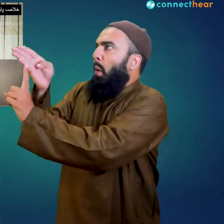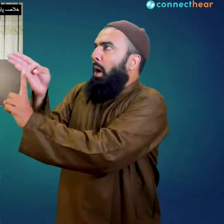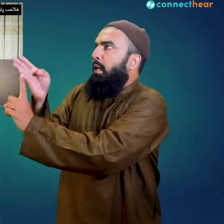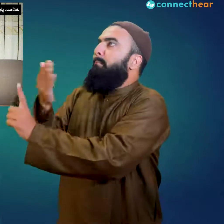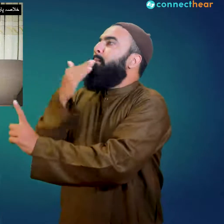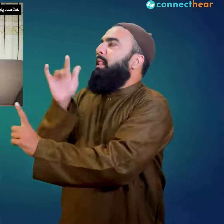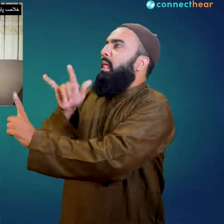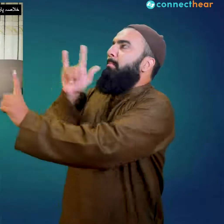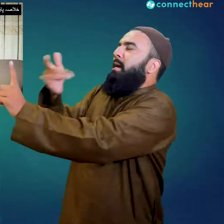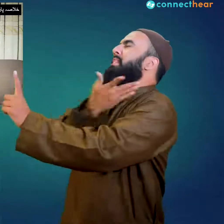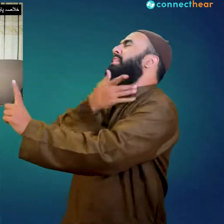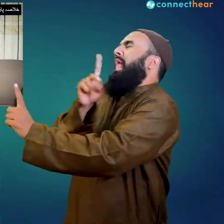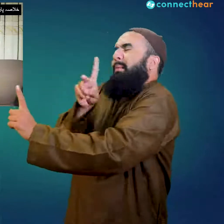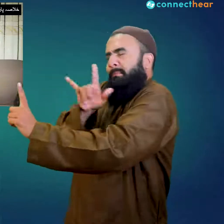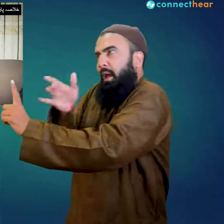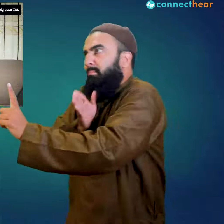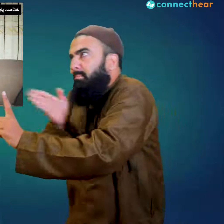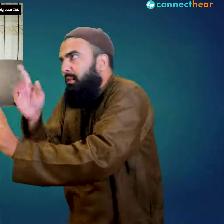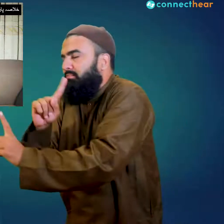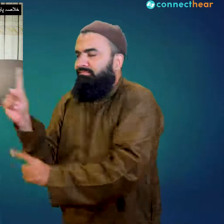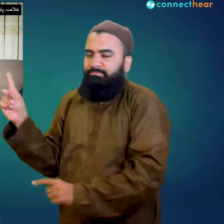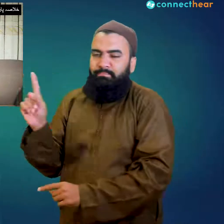قلبی تعلق نہ رکھا جائے۔